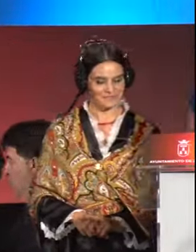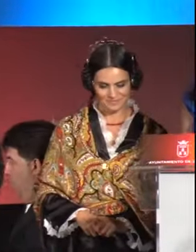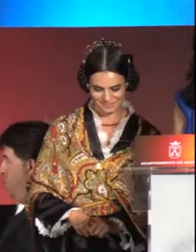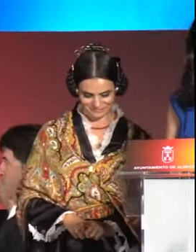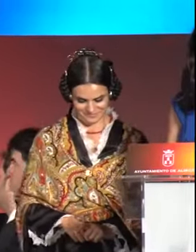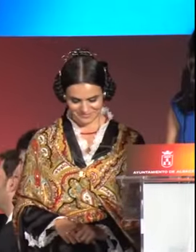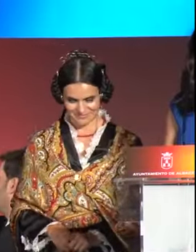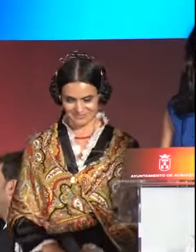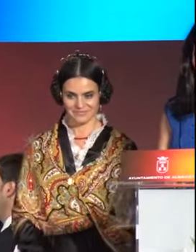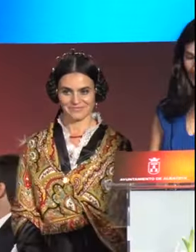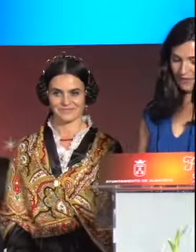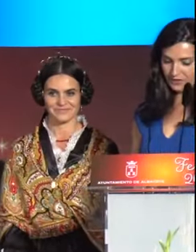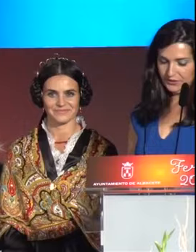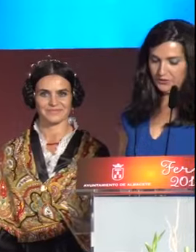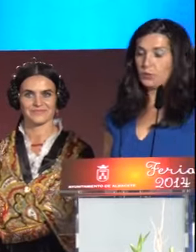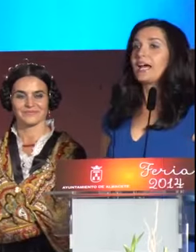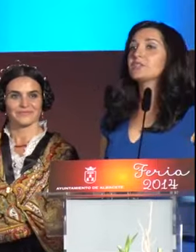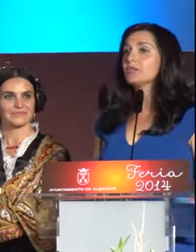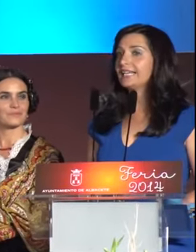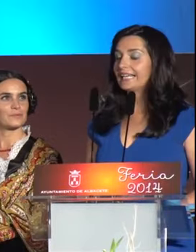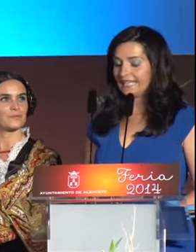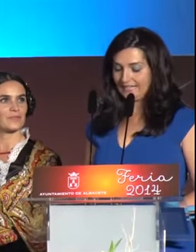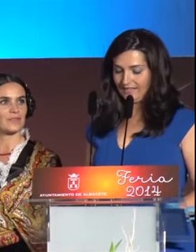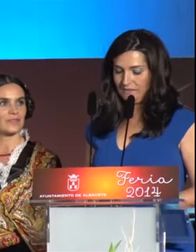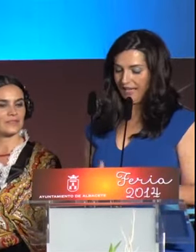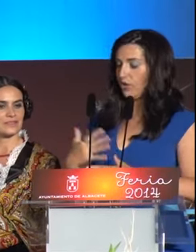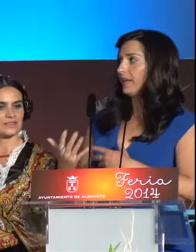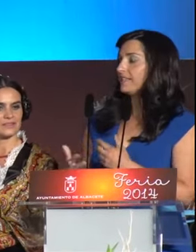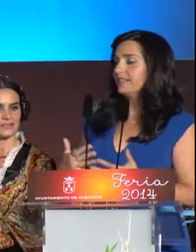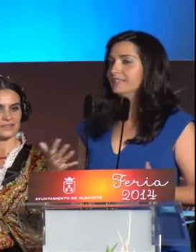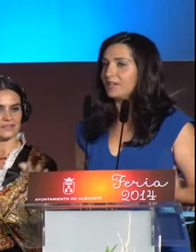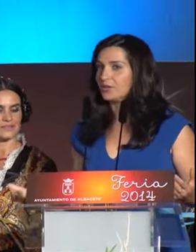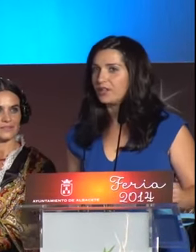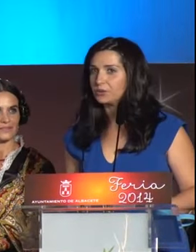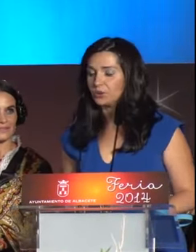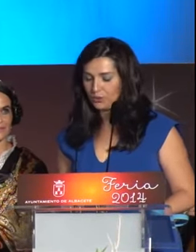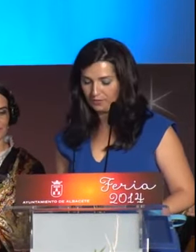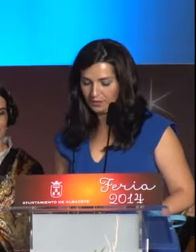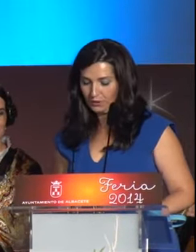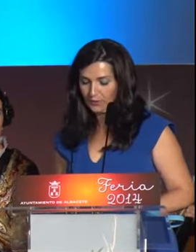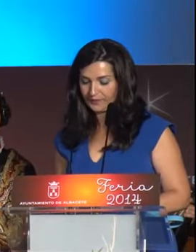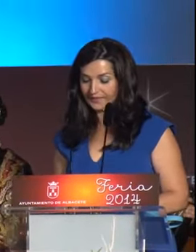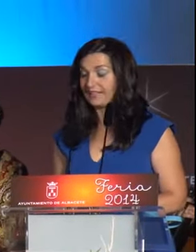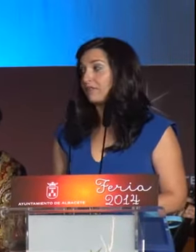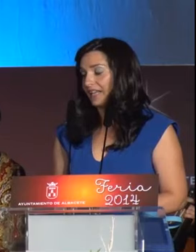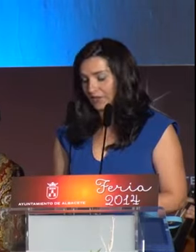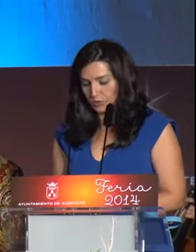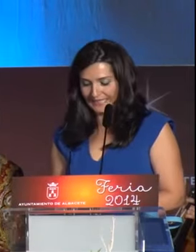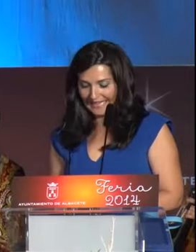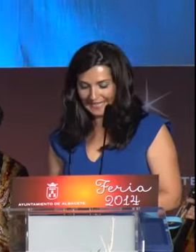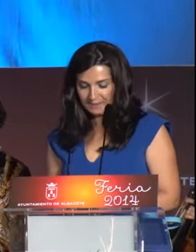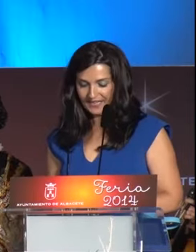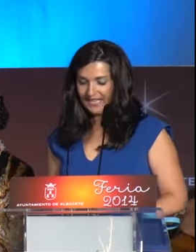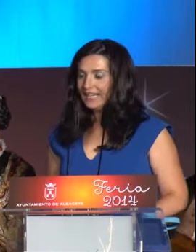Un año pasado ya desde vuestra proclamación, un año en el que imagino habéis interiorizado todo lo vivido en la feria